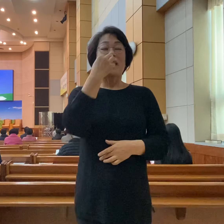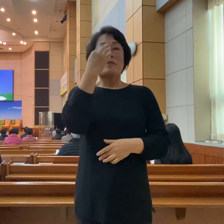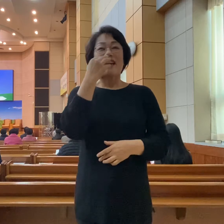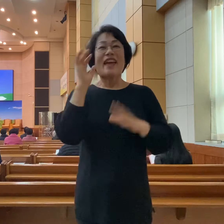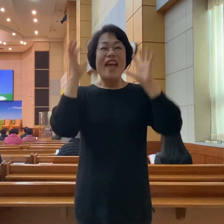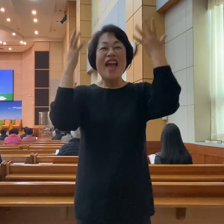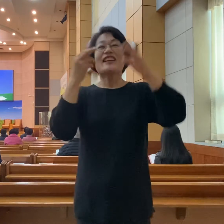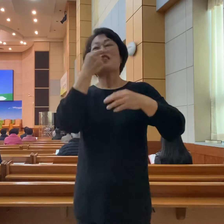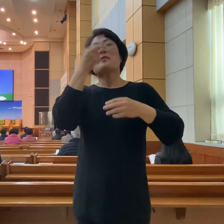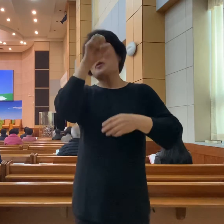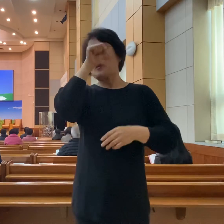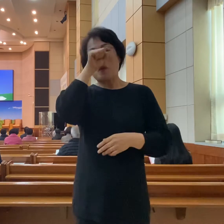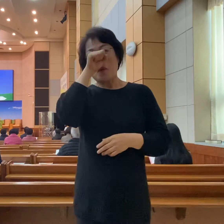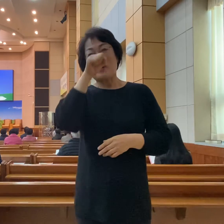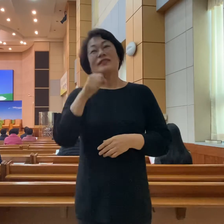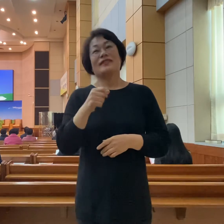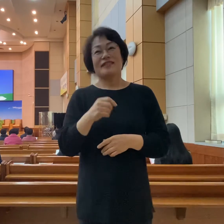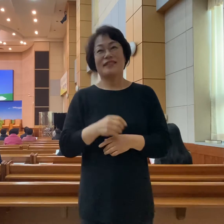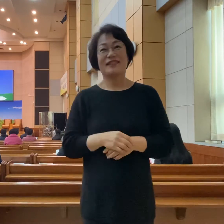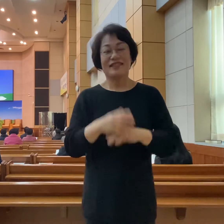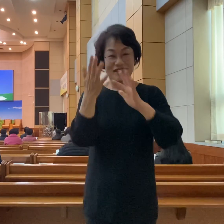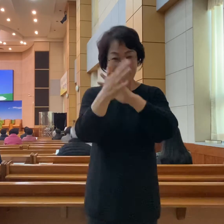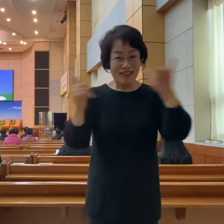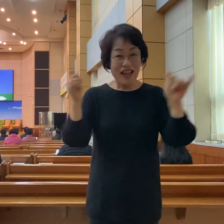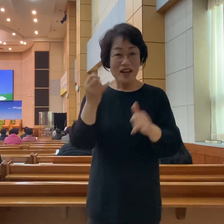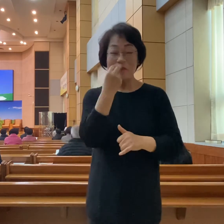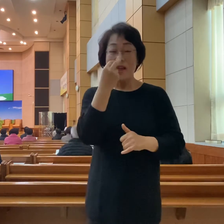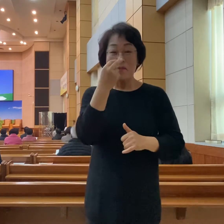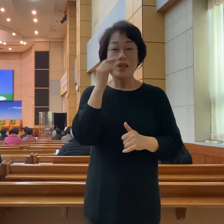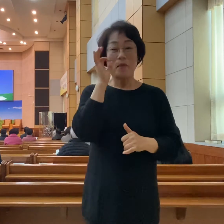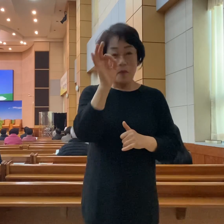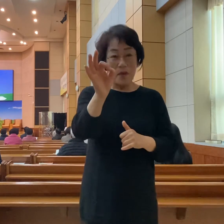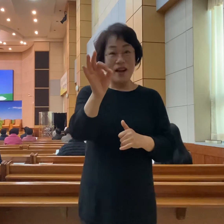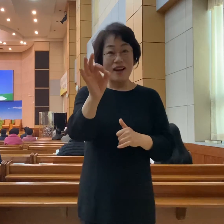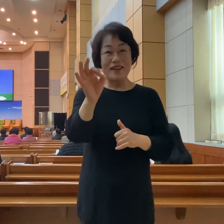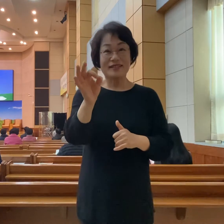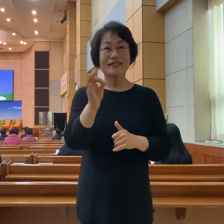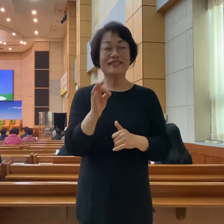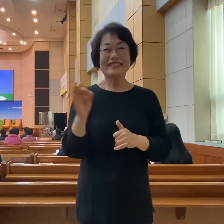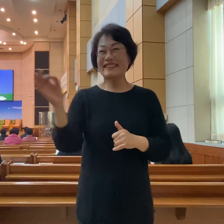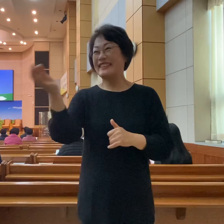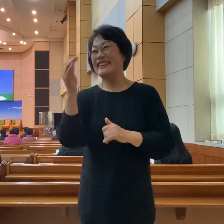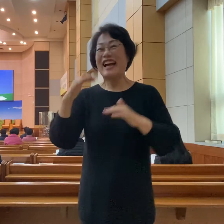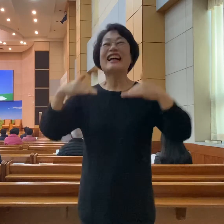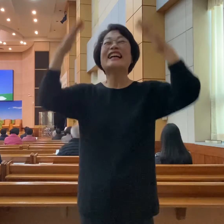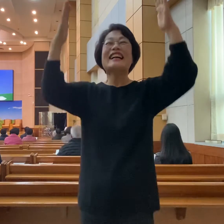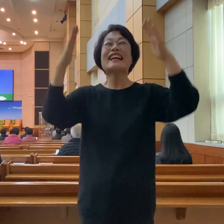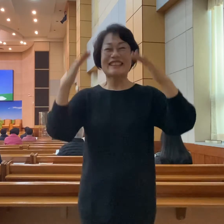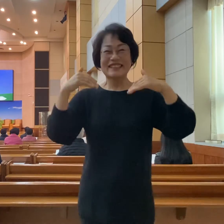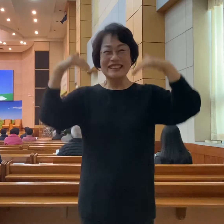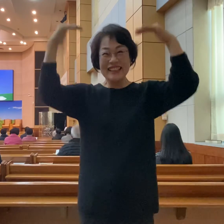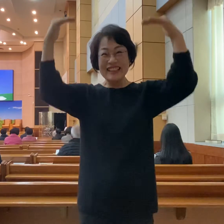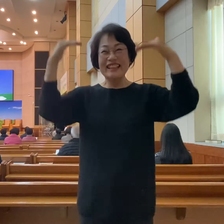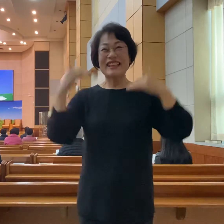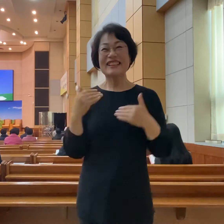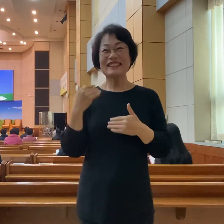좋아요. 이 사람 냄새 보면은 막 화장을 떡시를 하고 향수도